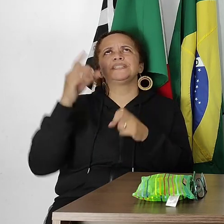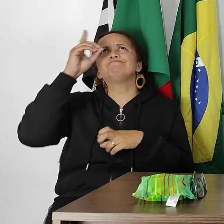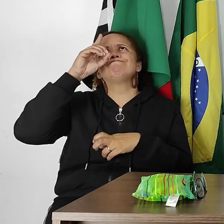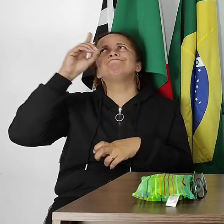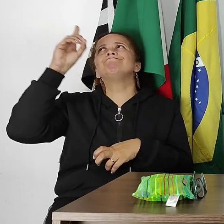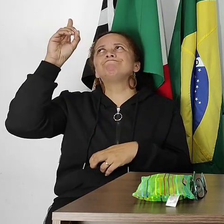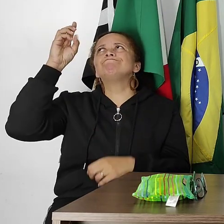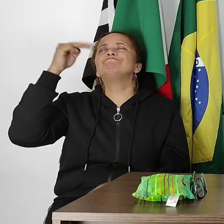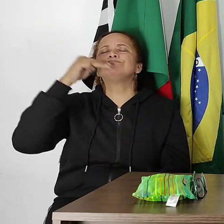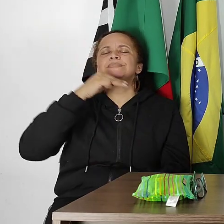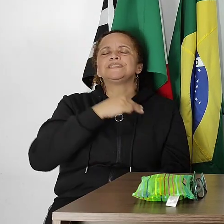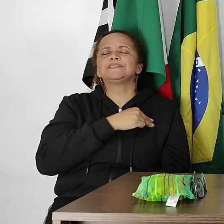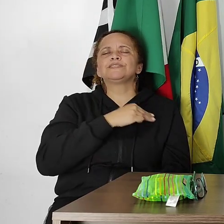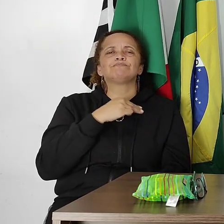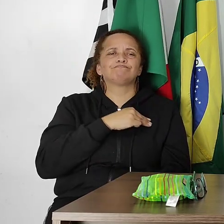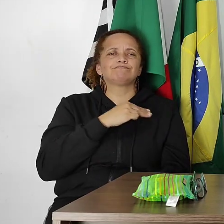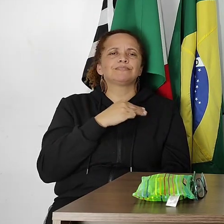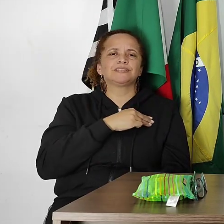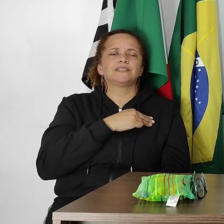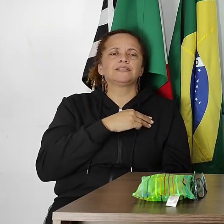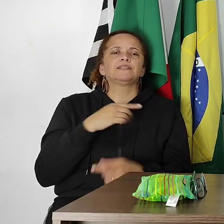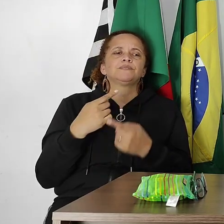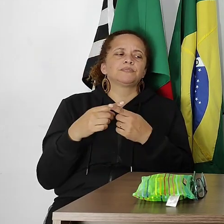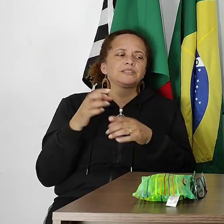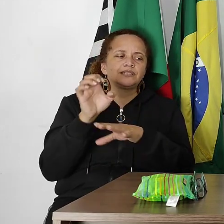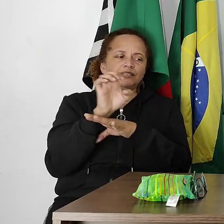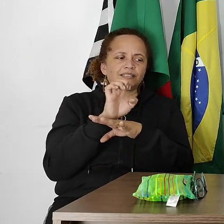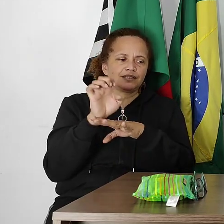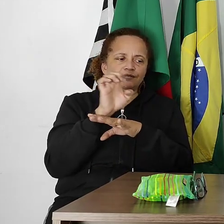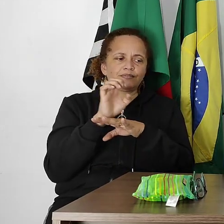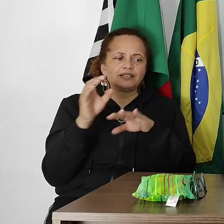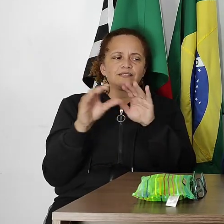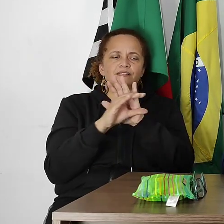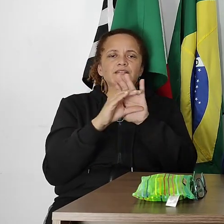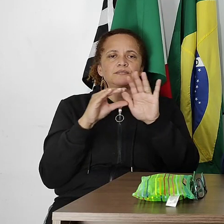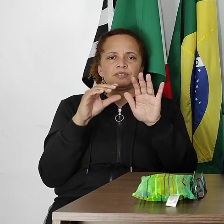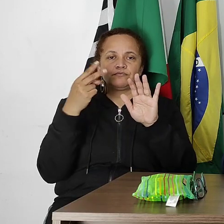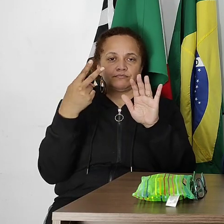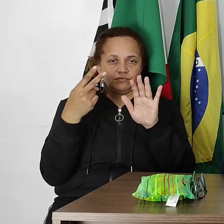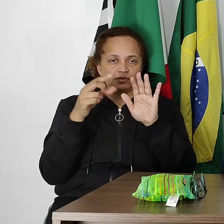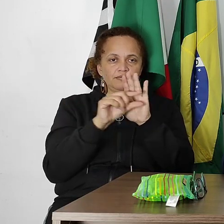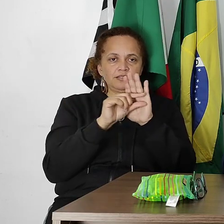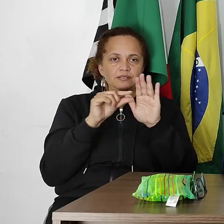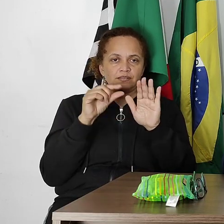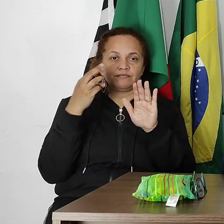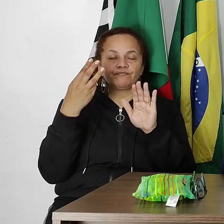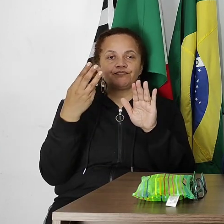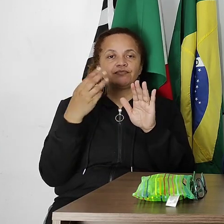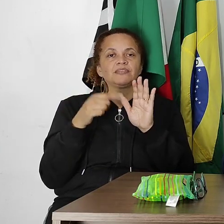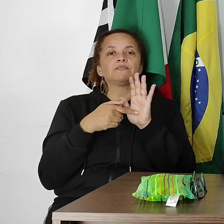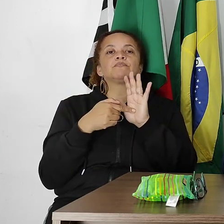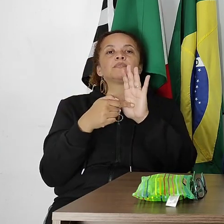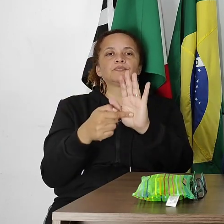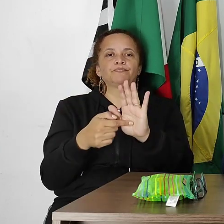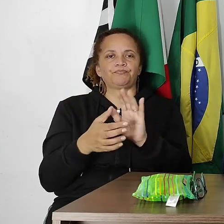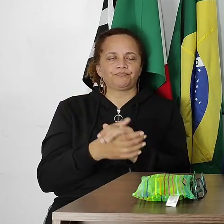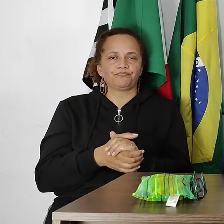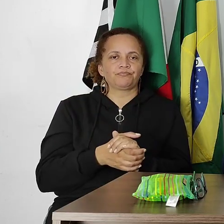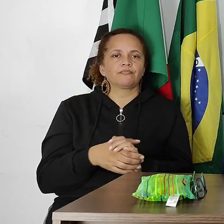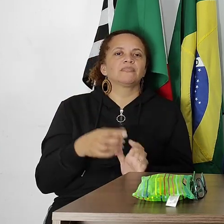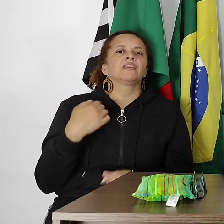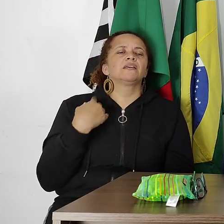né? Porque em Efésios 2:3 fala, né? Entre os quais todos nós andávamos nos desejos